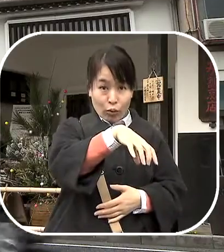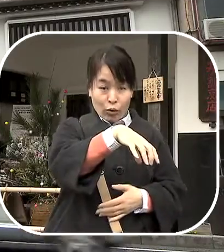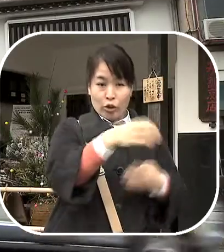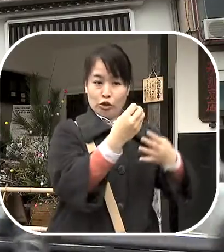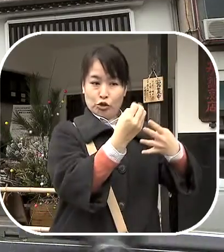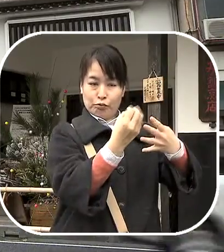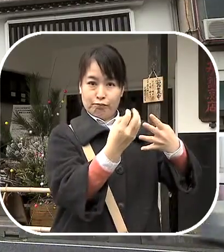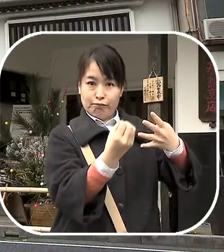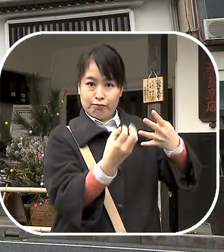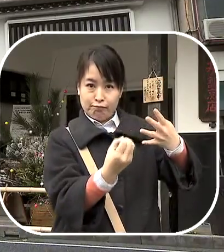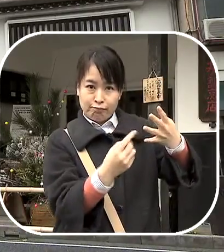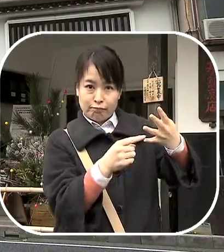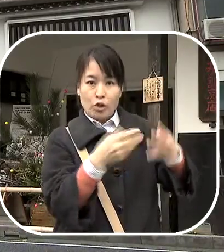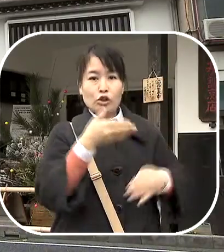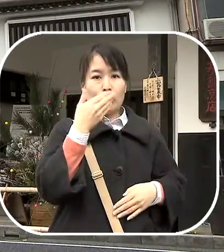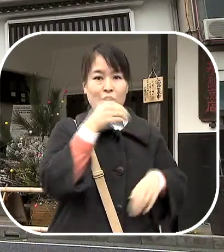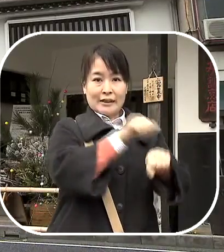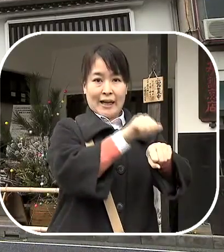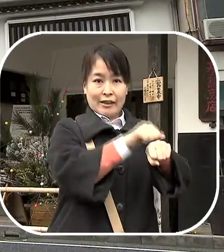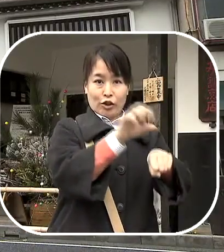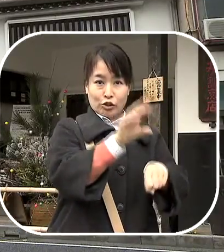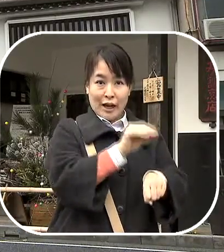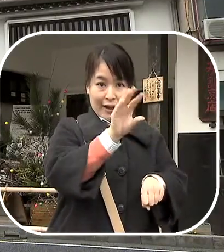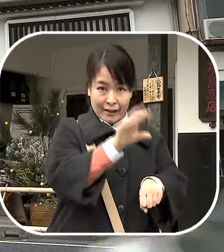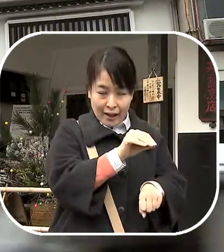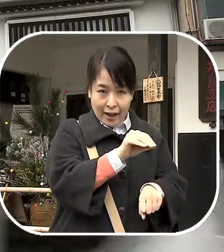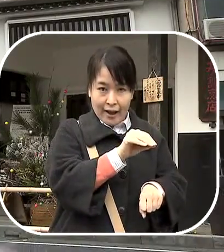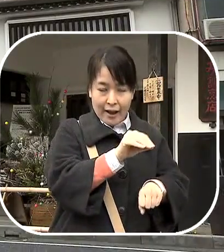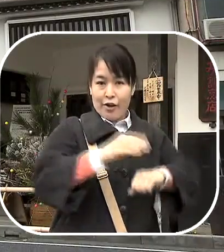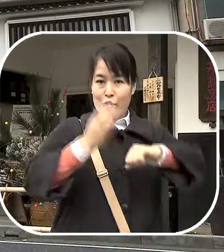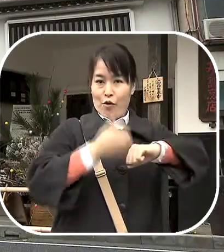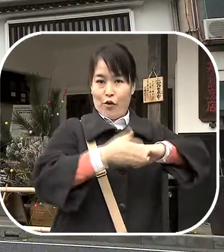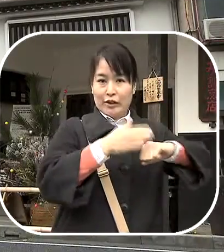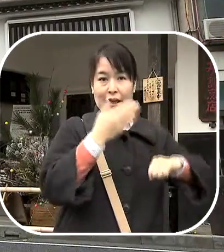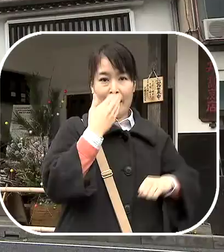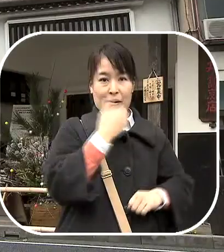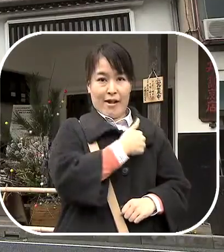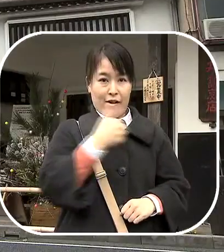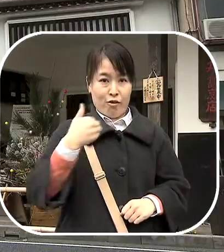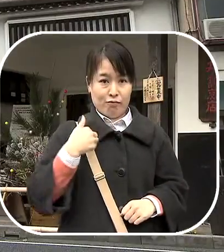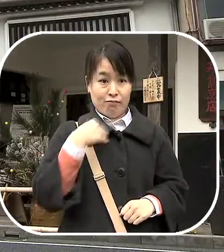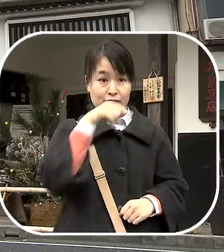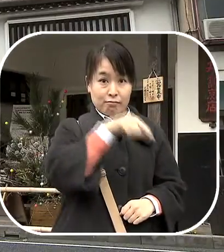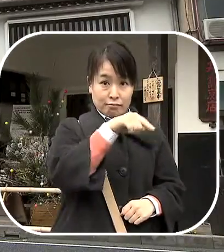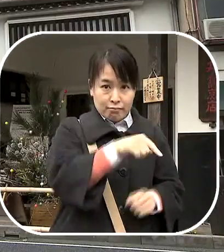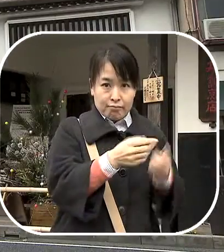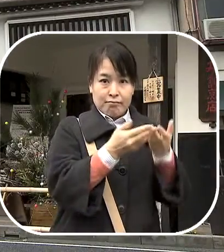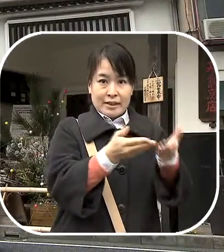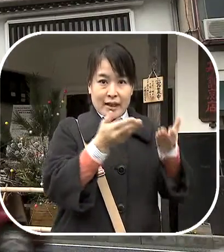地元の旬な食材を使った料理が食べられる